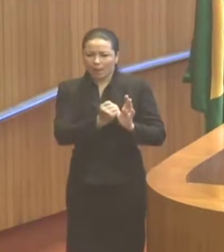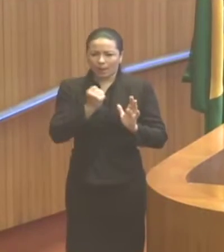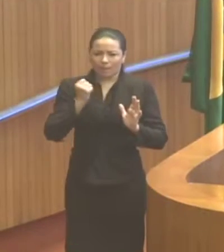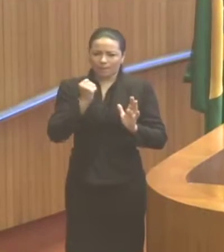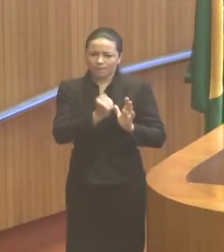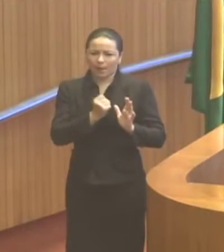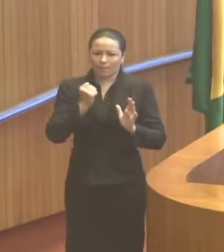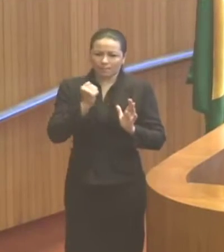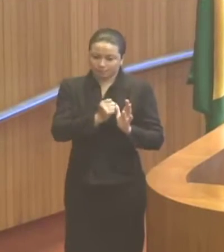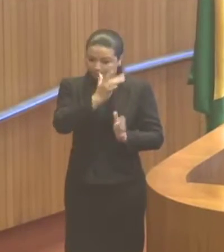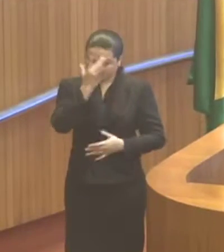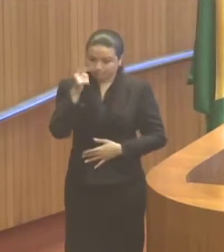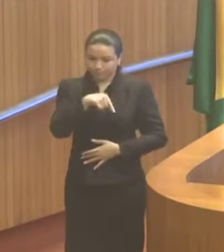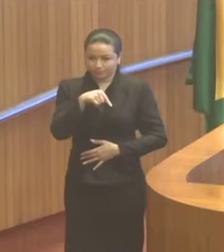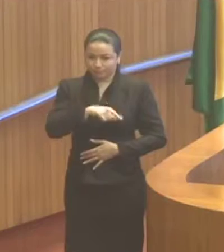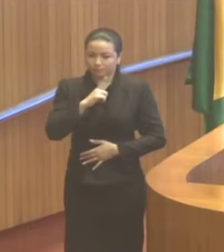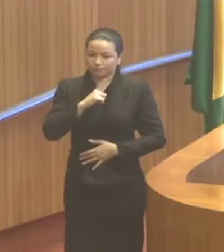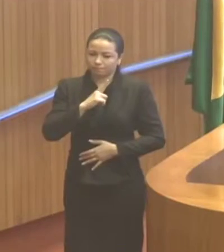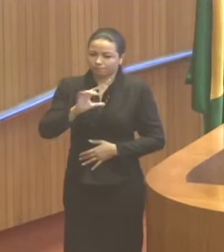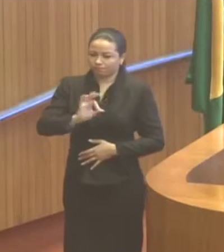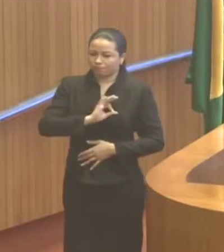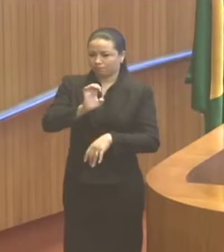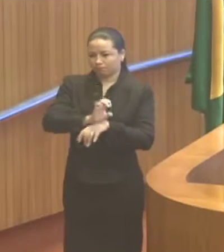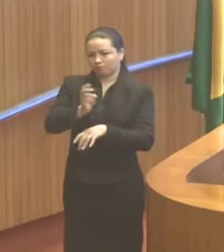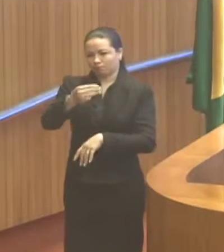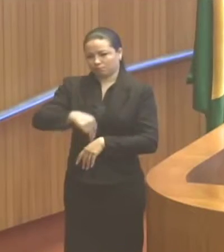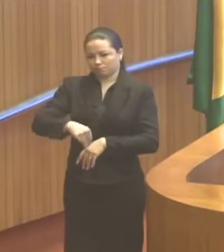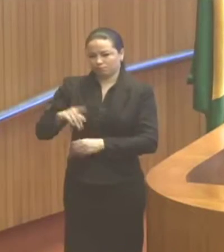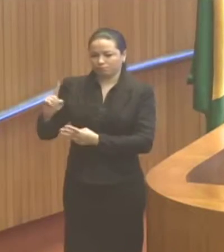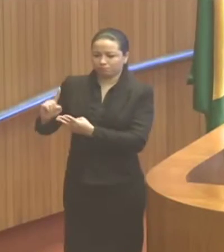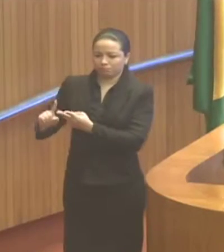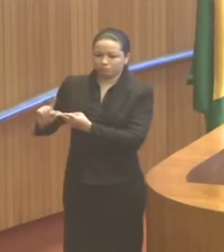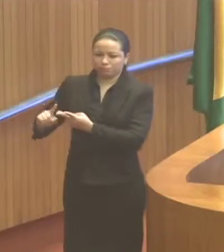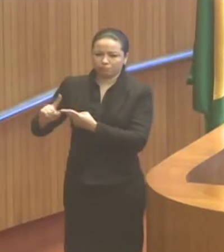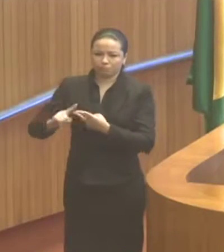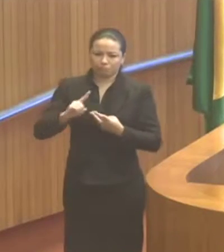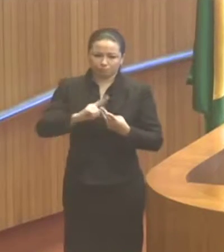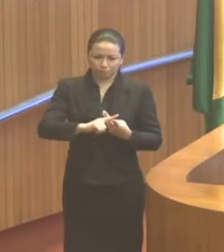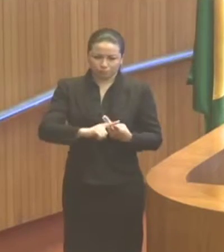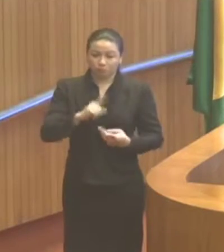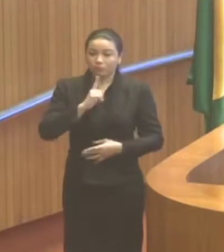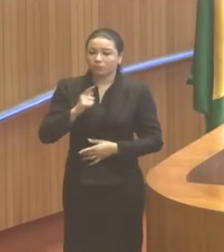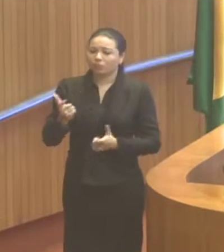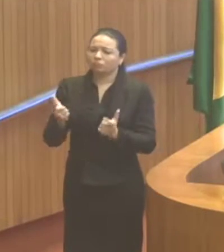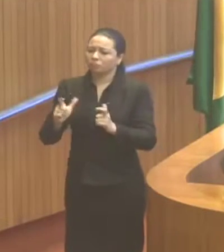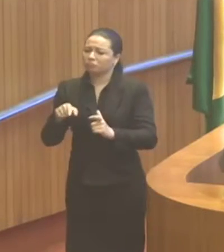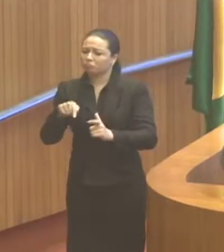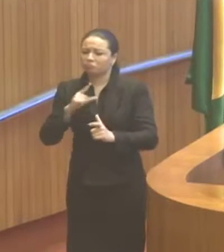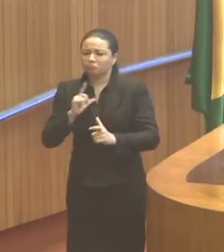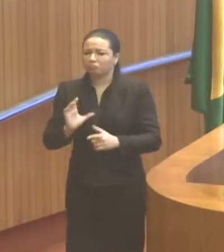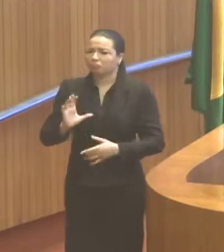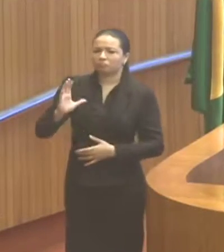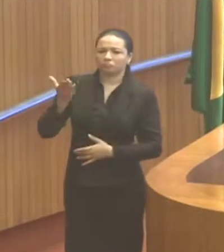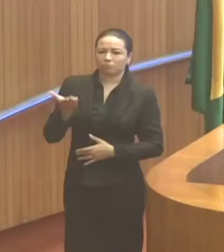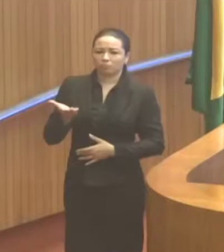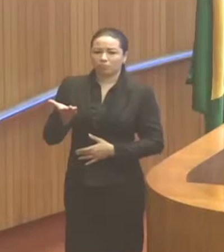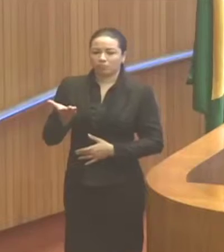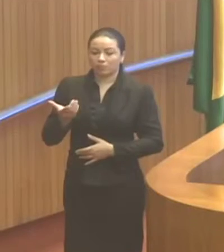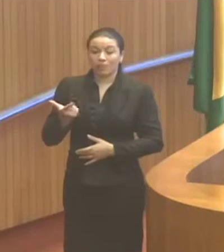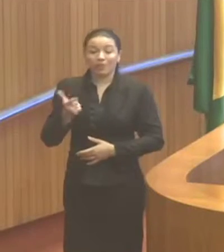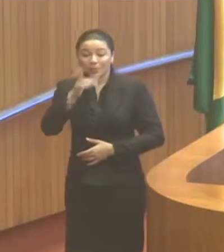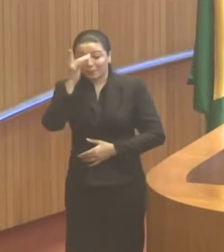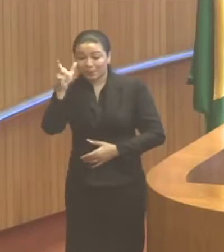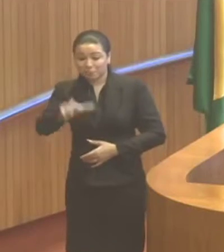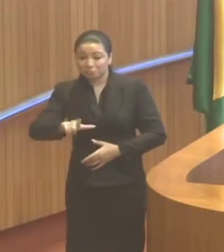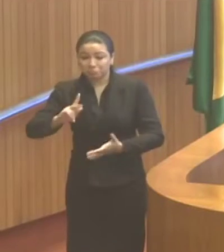de militares no estado do Maranhão. Até onde vai essa violência? Quem é a próxima vítima?